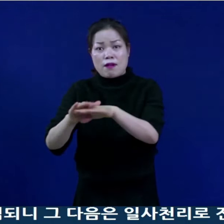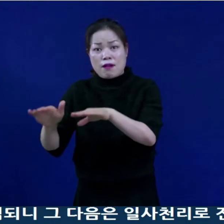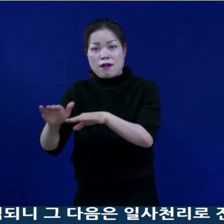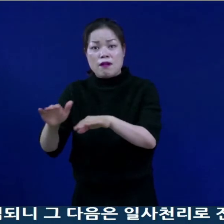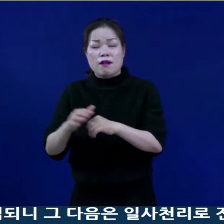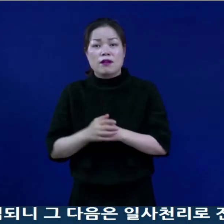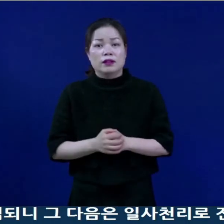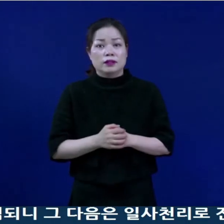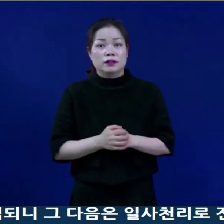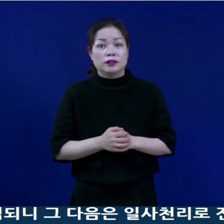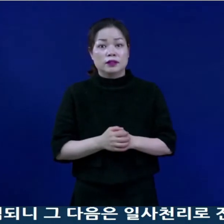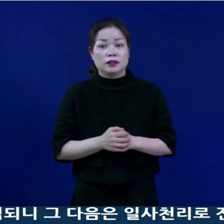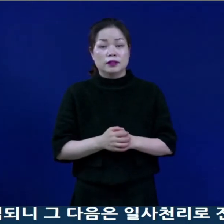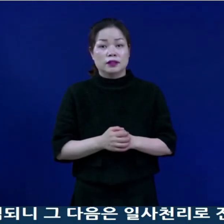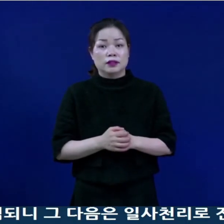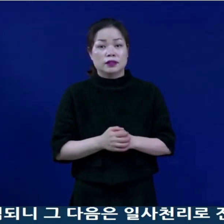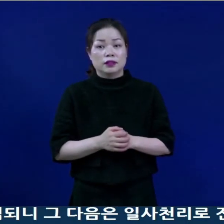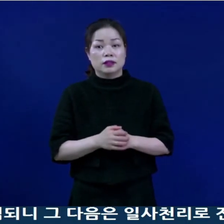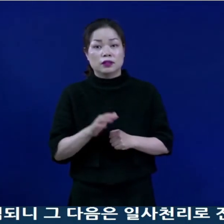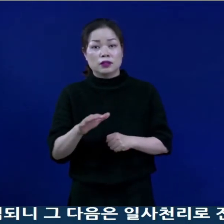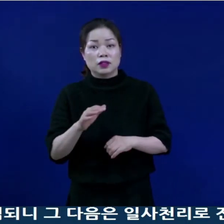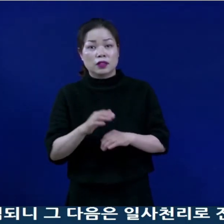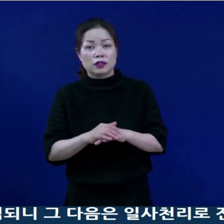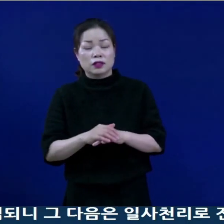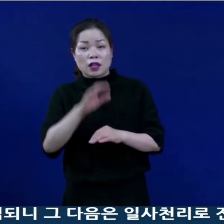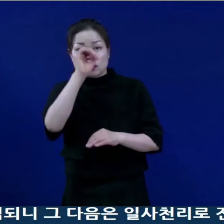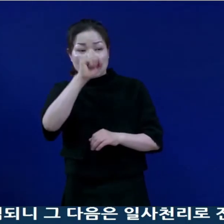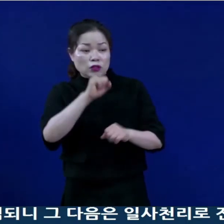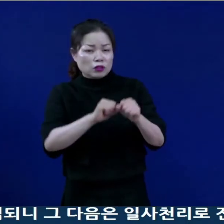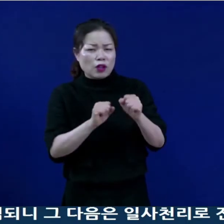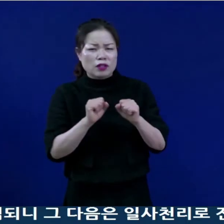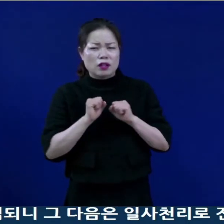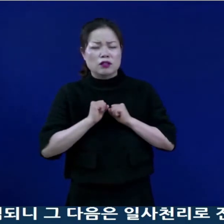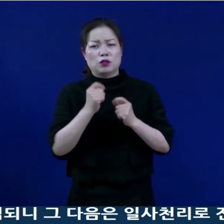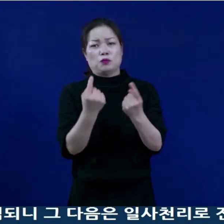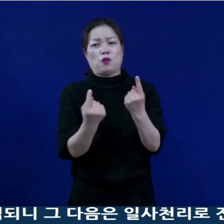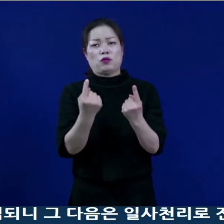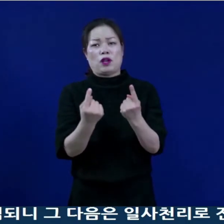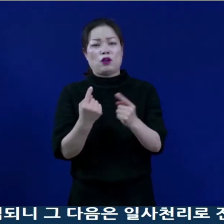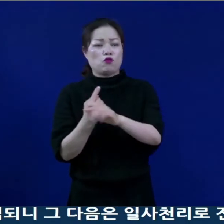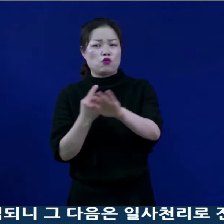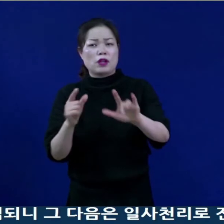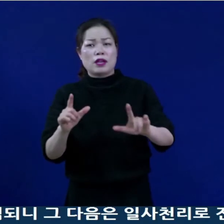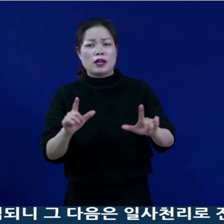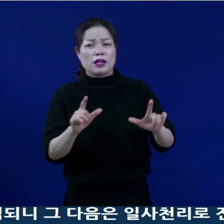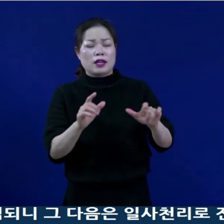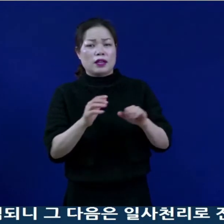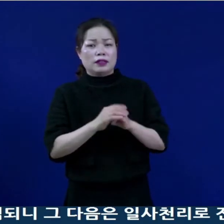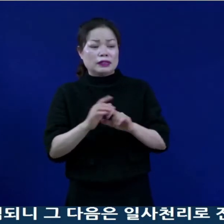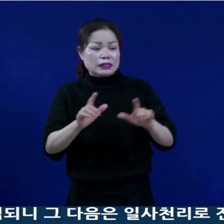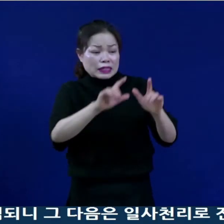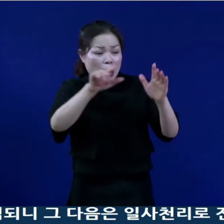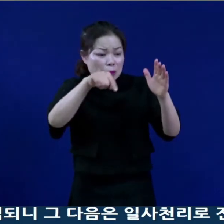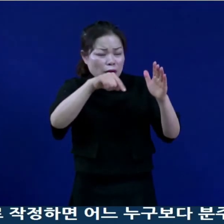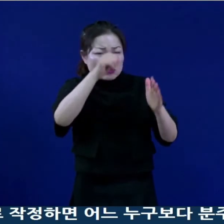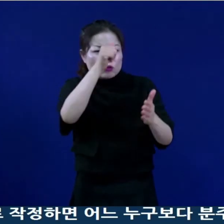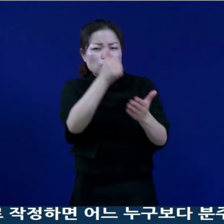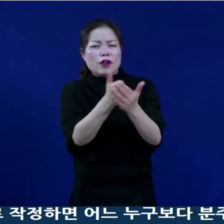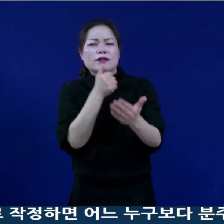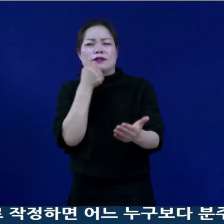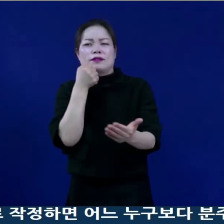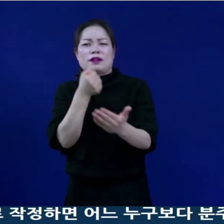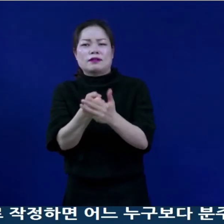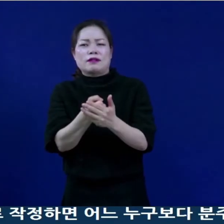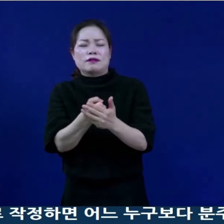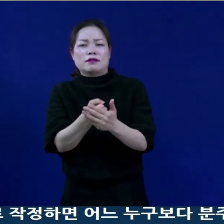감당합니다. 때로 여러분 선을 작정하고 선을 행하기 위한 열심보다 우리 삶 가운데 죄를 작정하면,